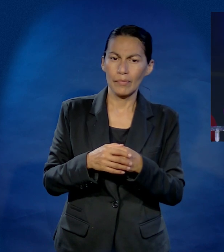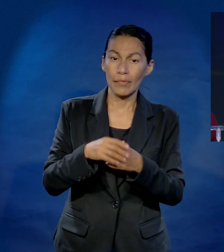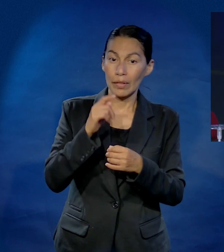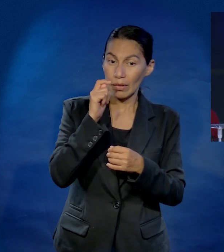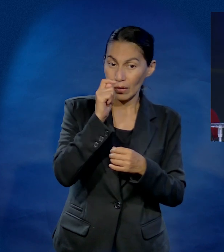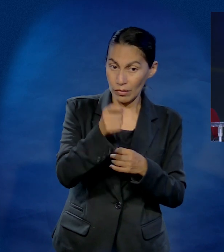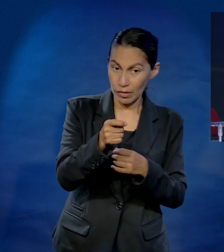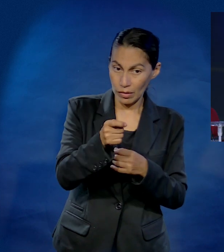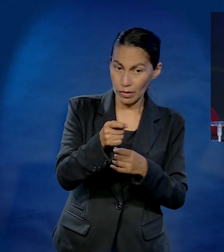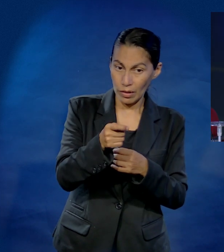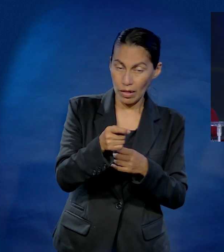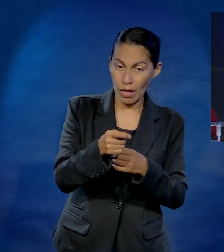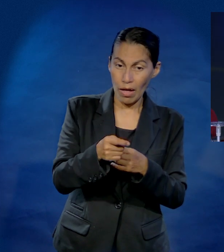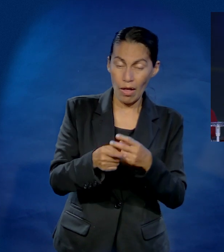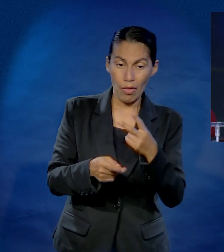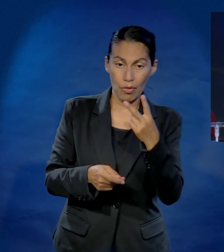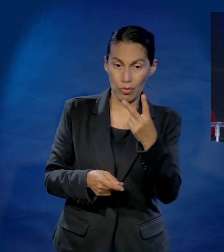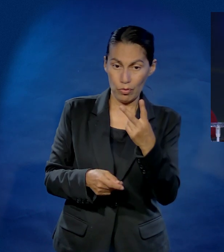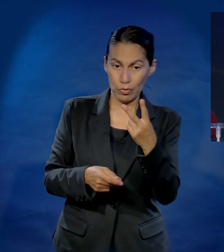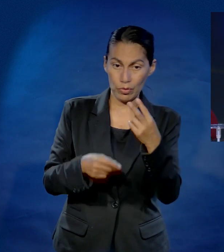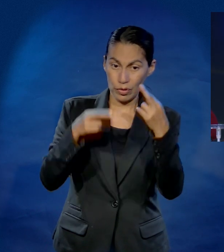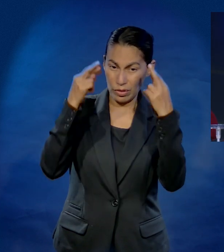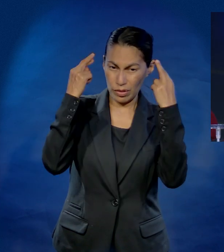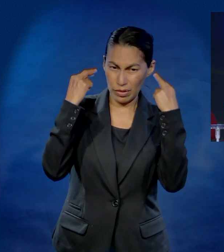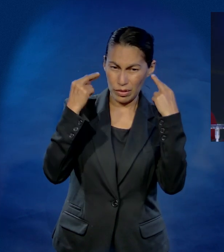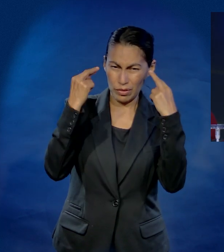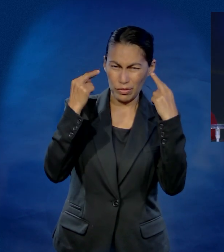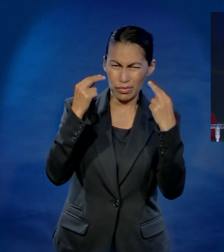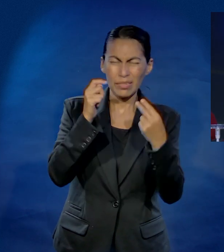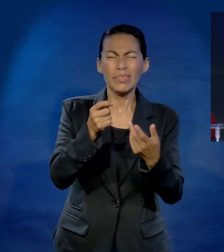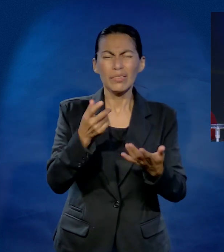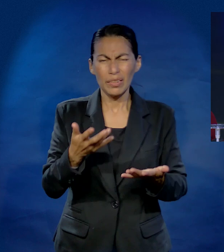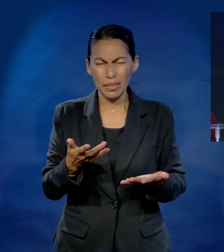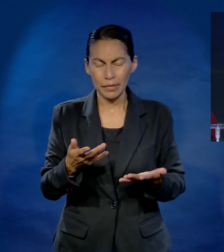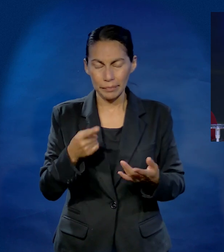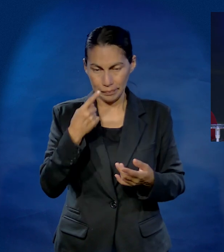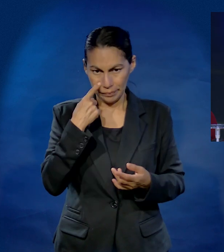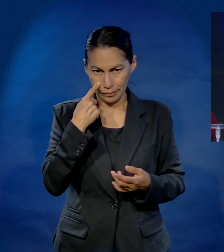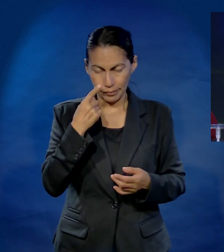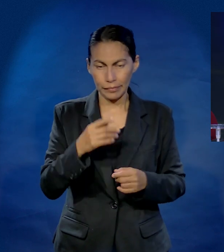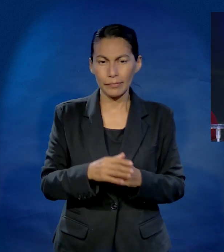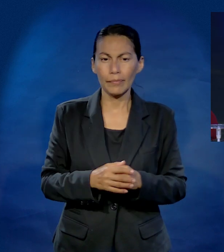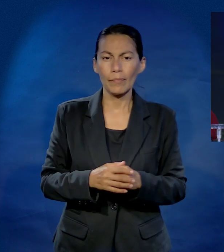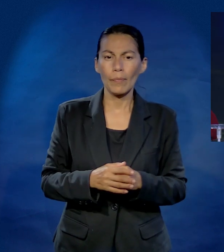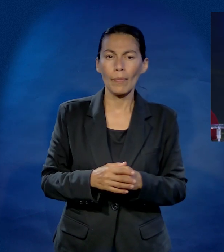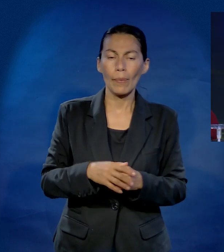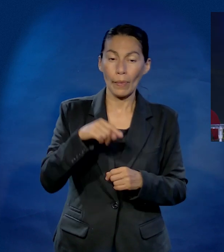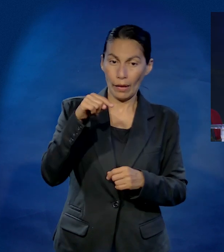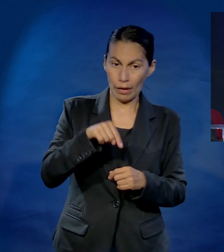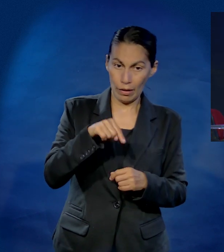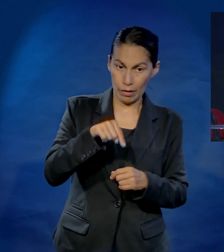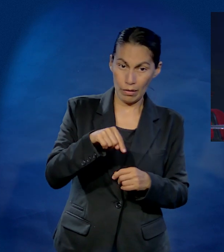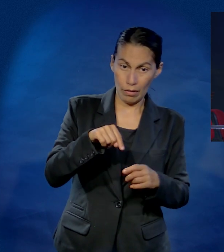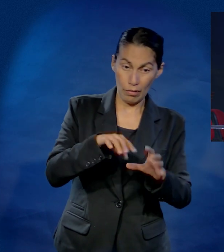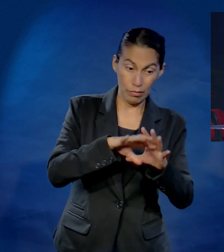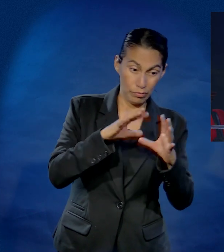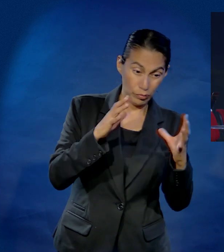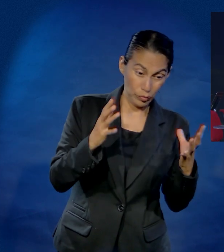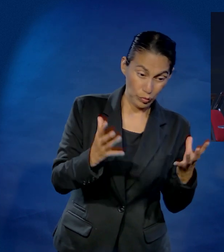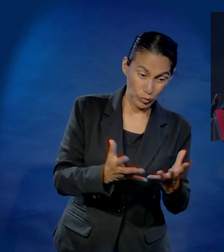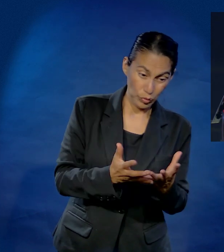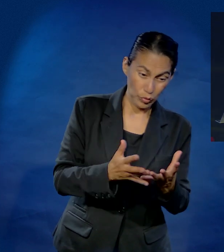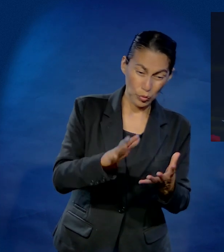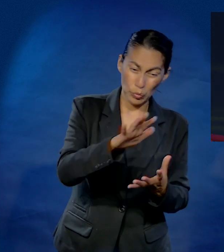el tiempo tan concreto que tenemos, describe uno de los dos reinos en los cuales nos movemos todas las personas. Y esto